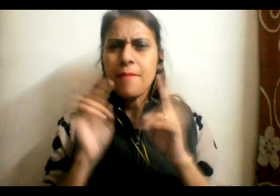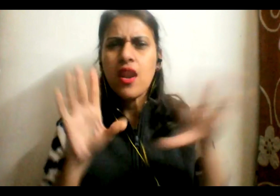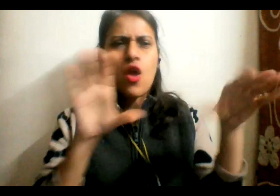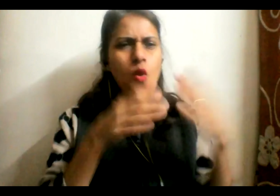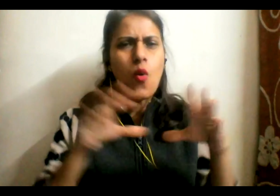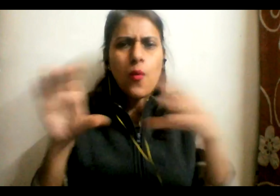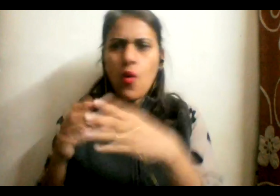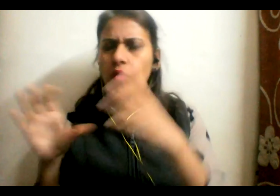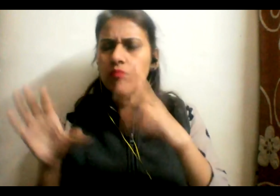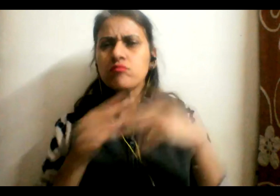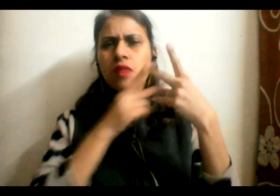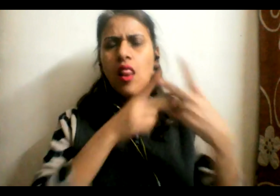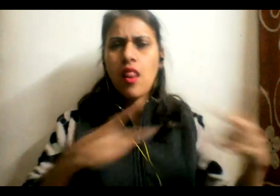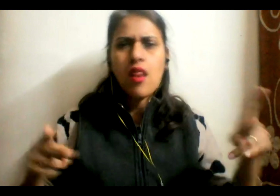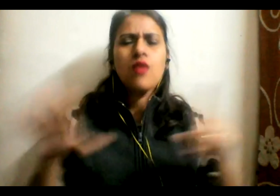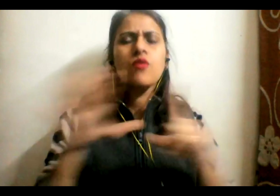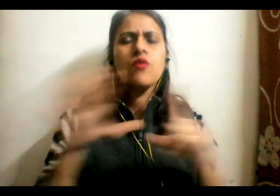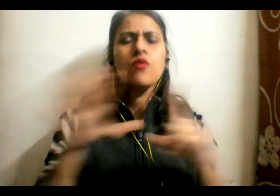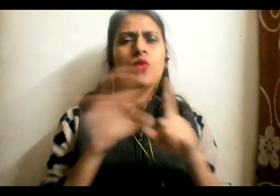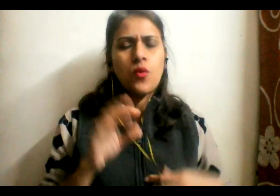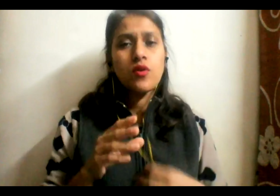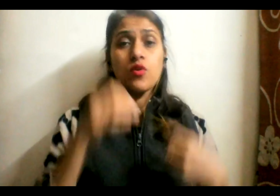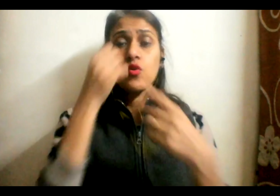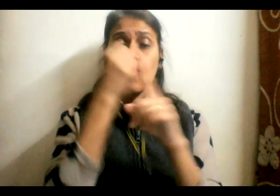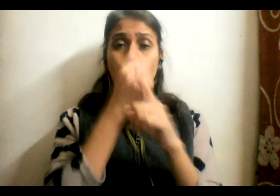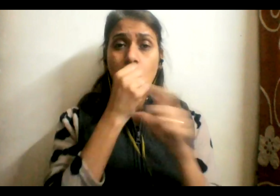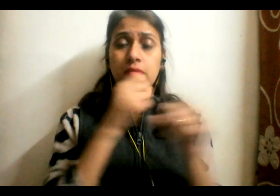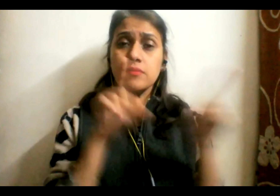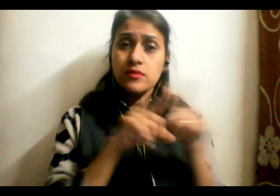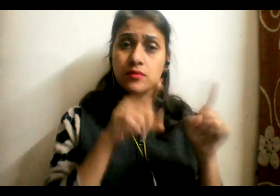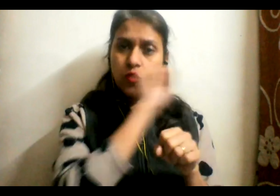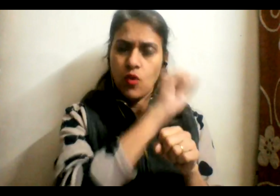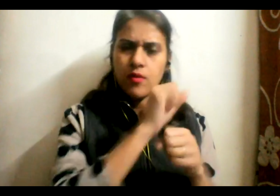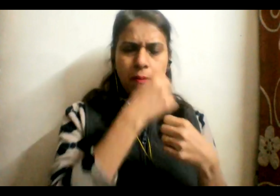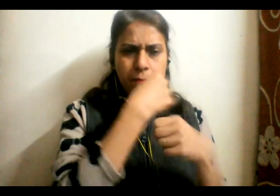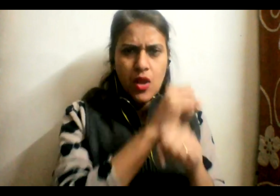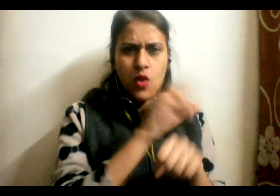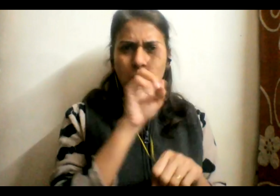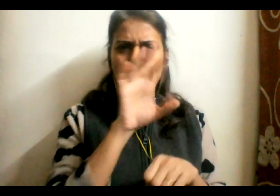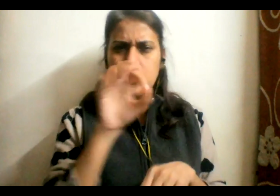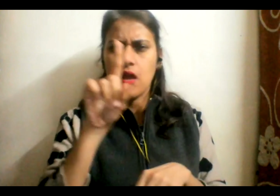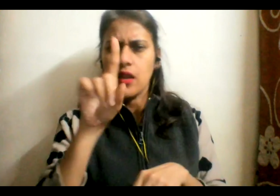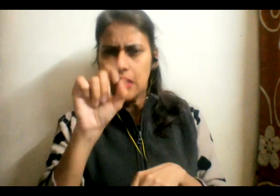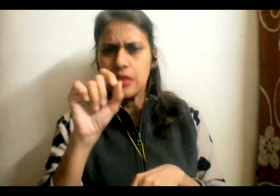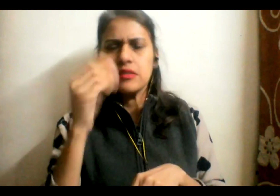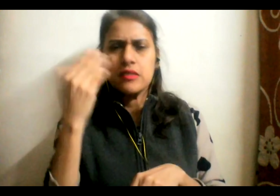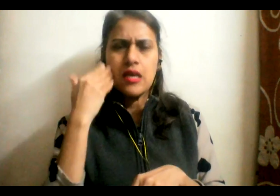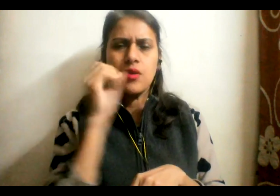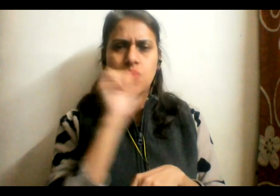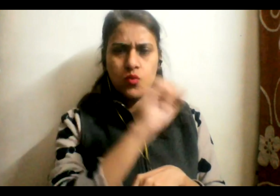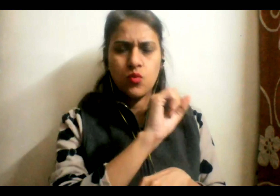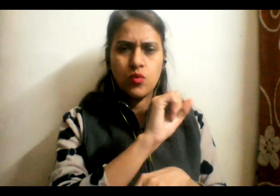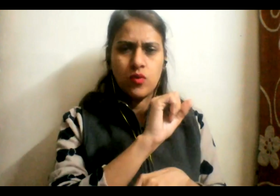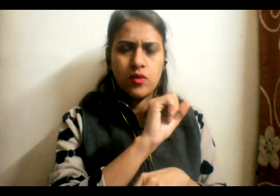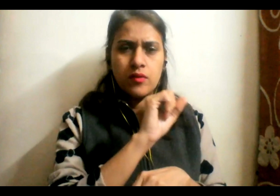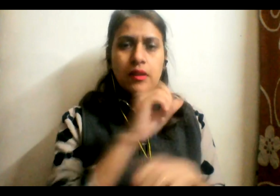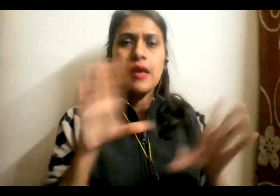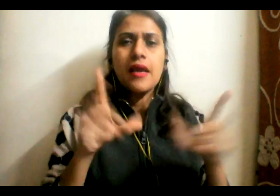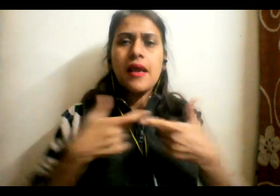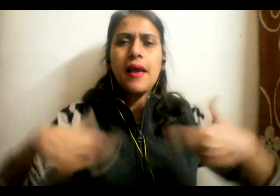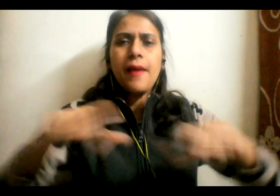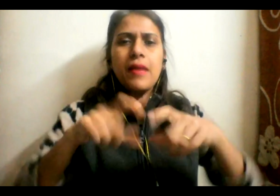ने भी बहुत सारा meeting किया, गवर्नमेंट ने भी कुछ कमेटी बनाया. 2010 में प्रोफेसर सुधा कोल कमेटी बना, सुधा